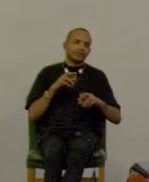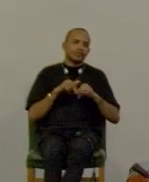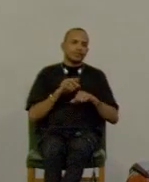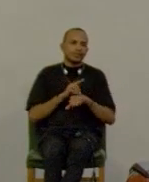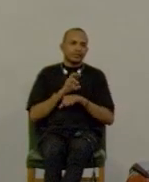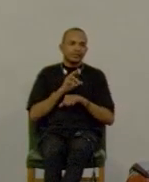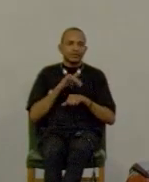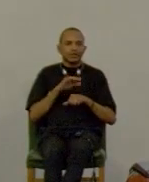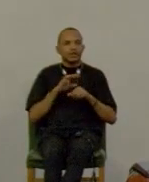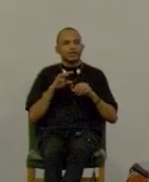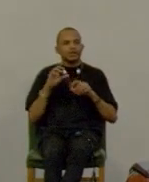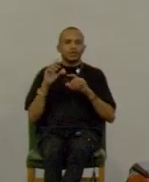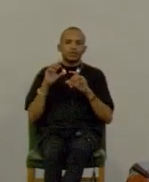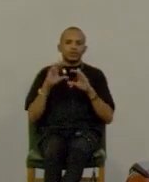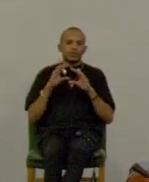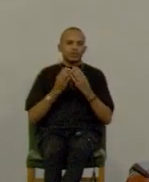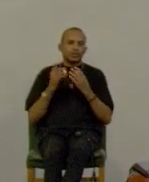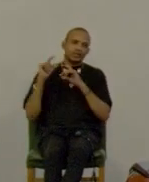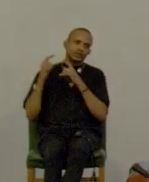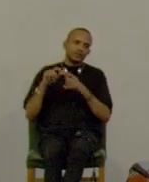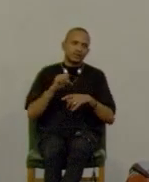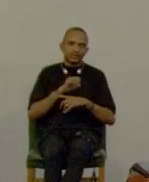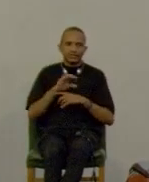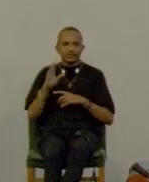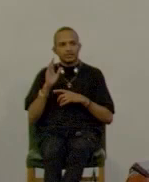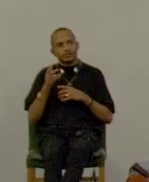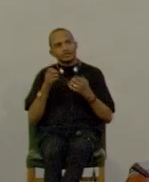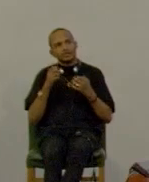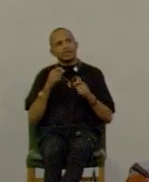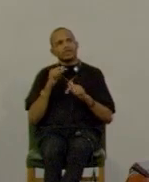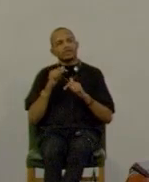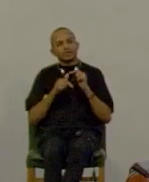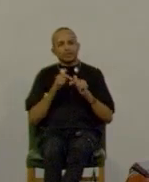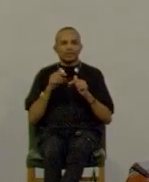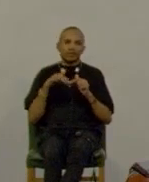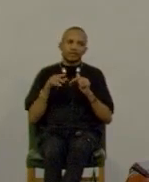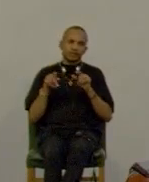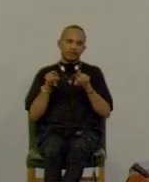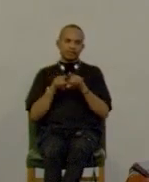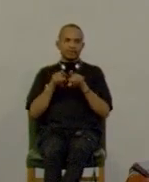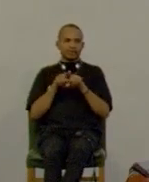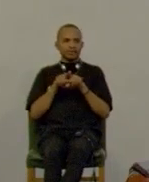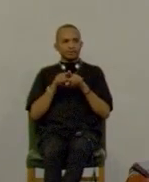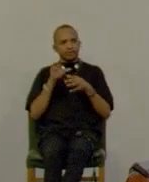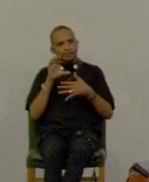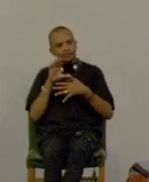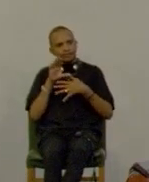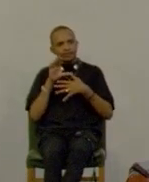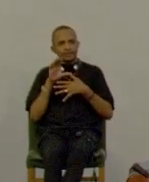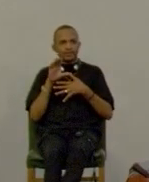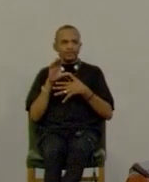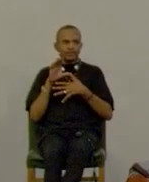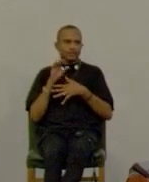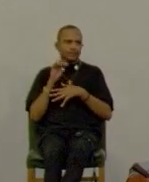com comunidades tradicionais em Santa Catarina. Já quero colocar na pesquisa um trabalho deles criarem seus próprios mapas, claro que vou citar,